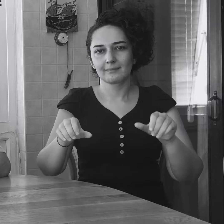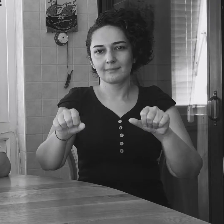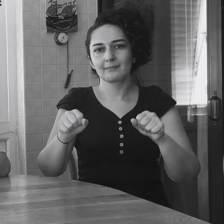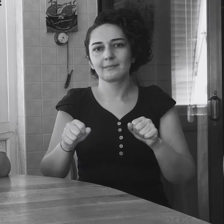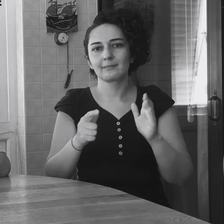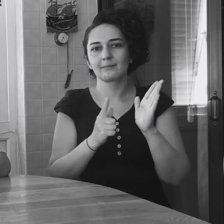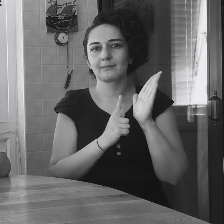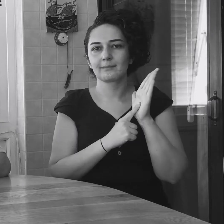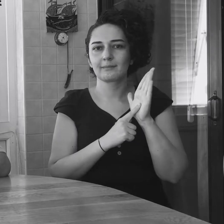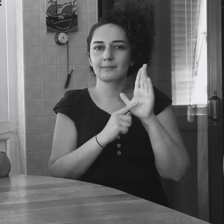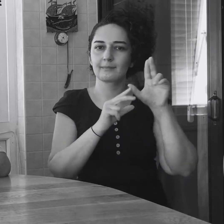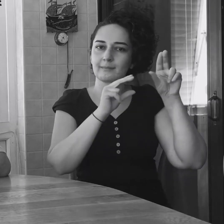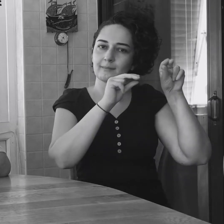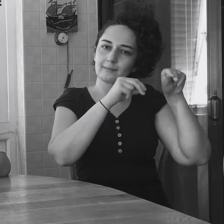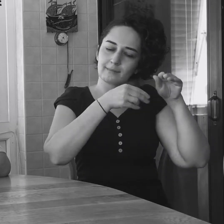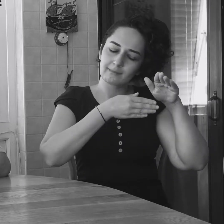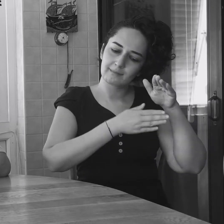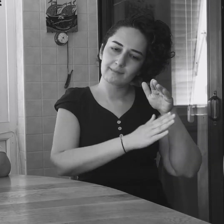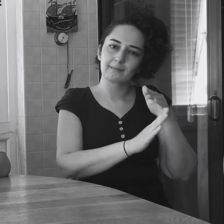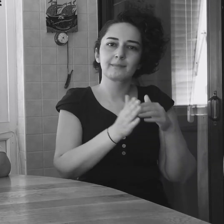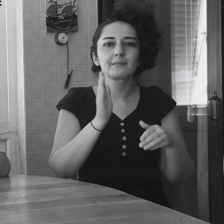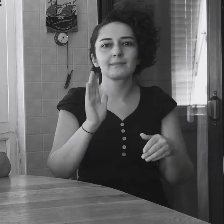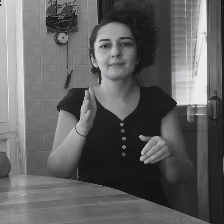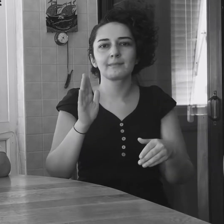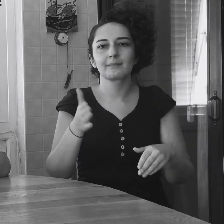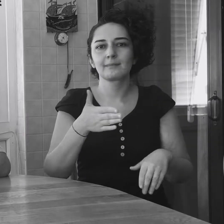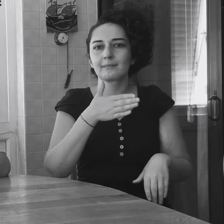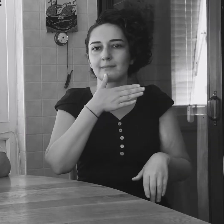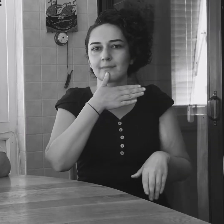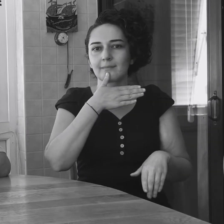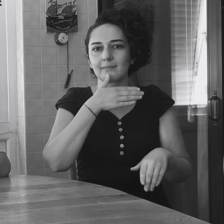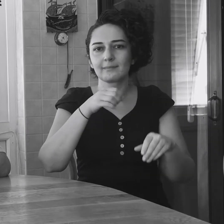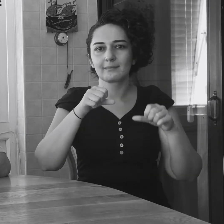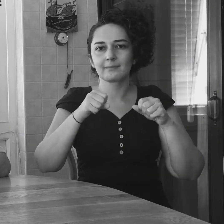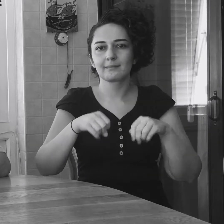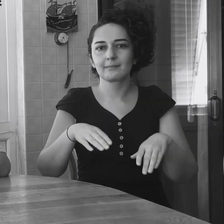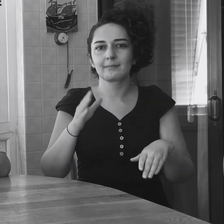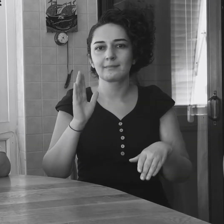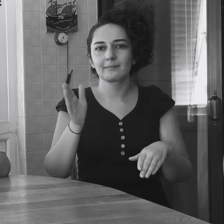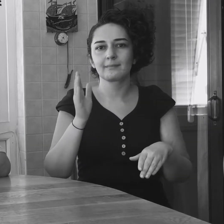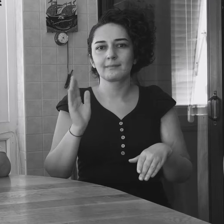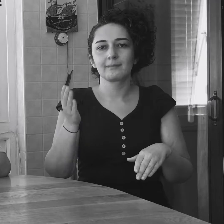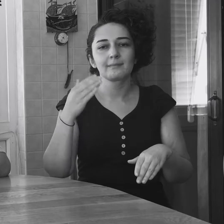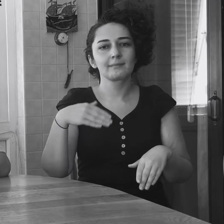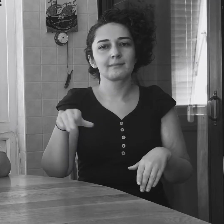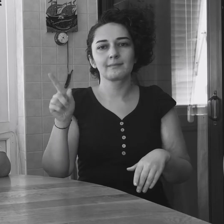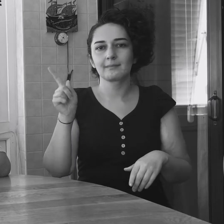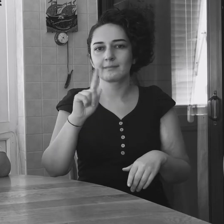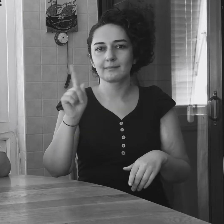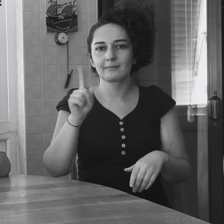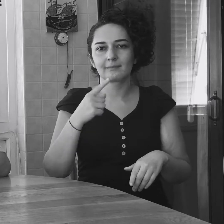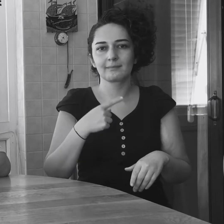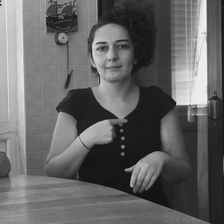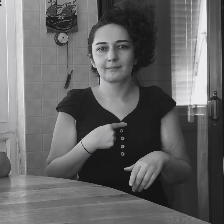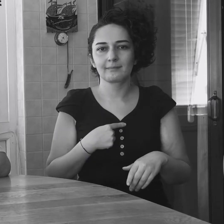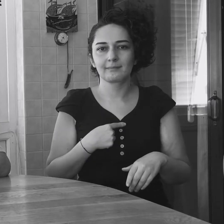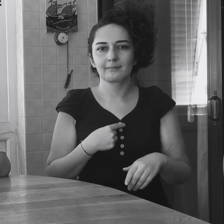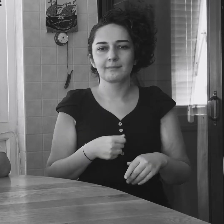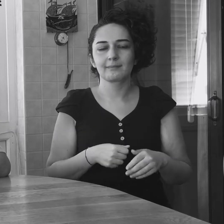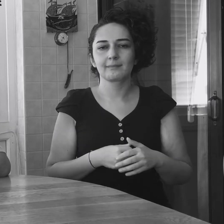Anlatırken tut elimi, uykuya dalıp gitsem bile, bırakıp gitme sakın beni.